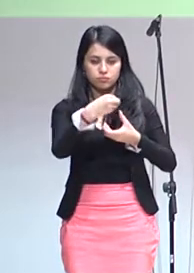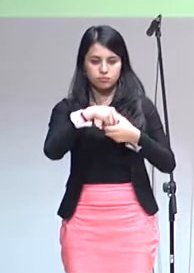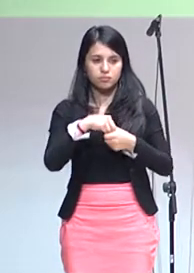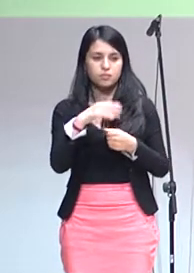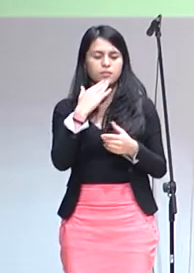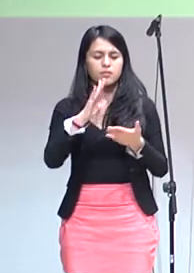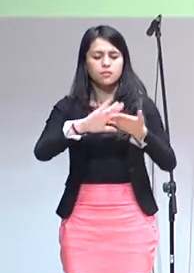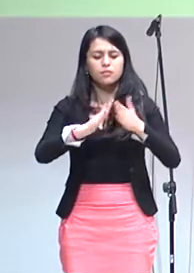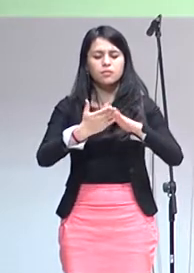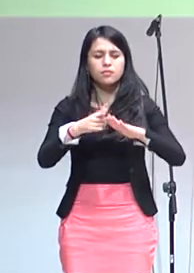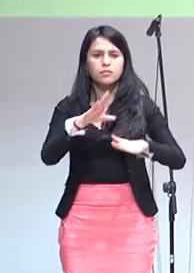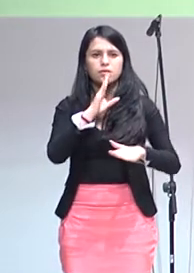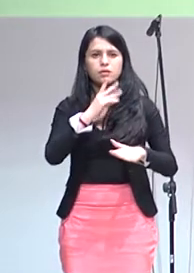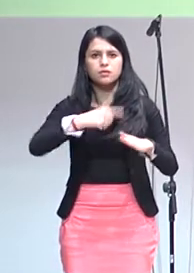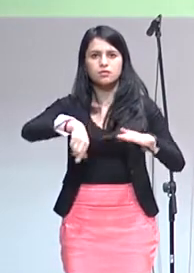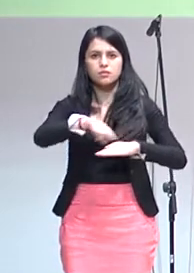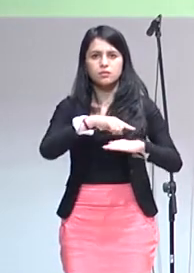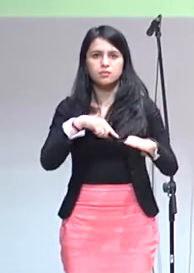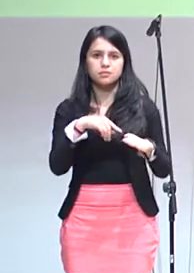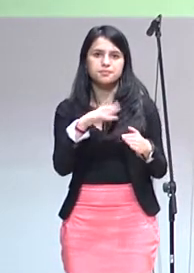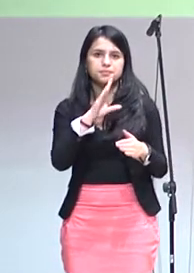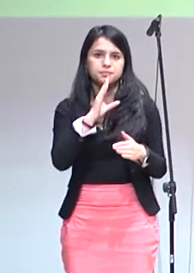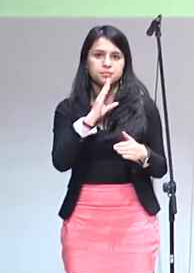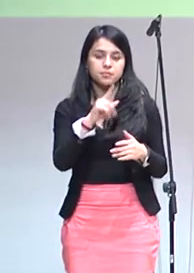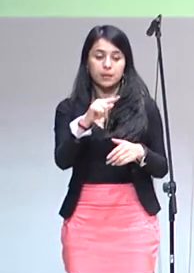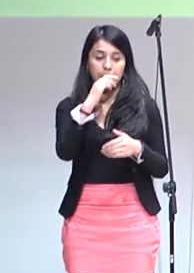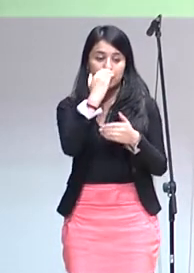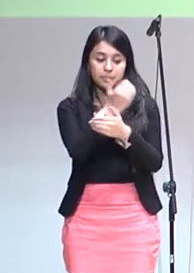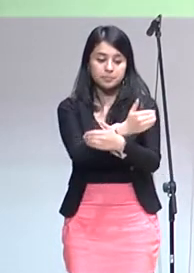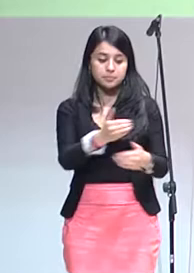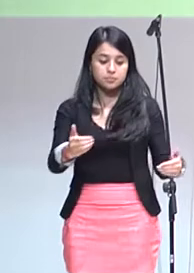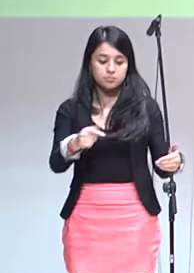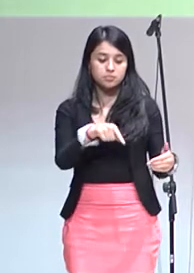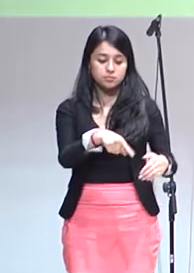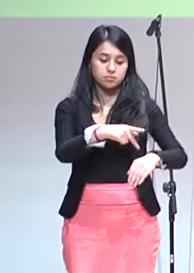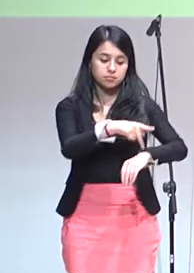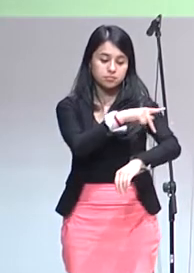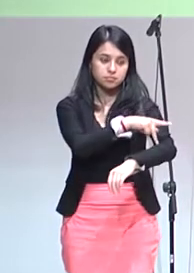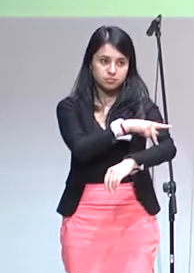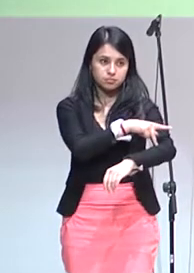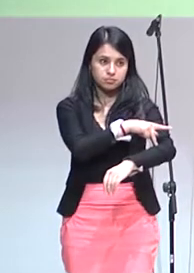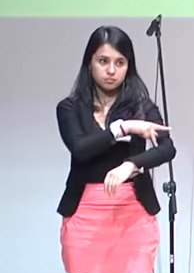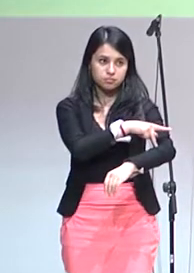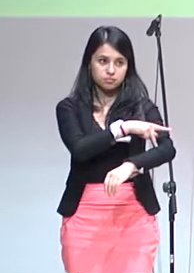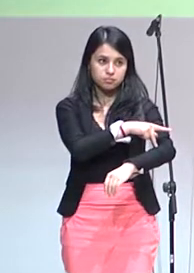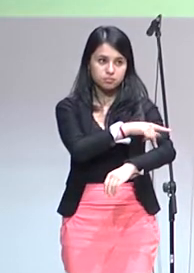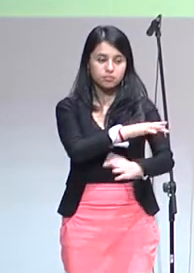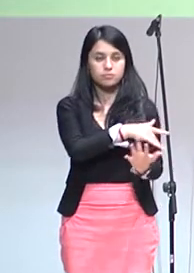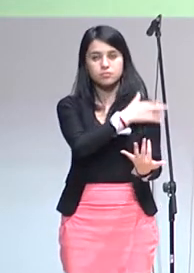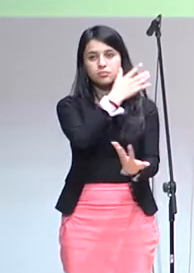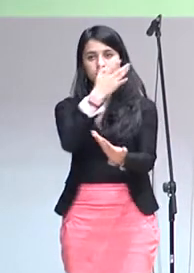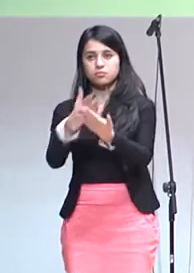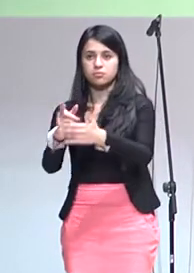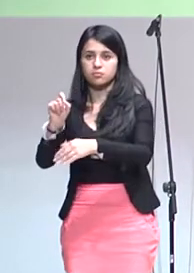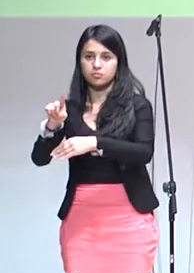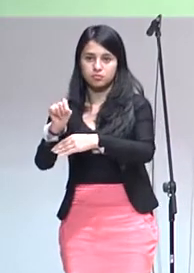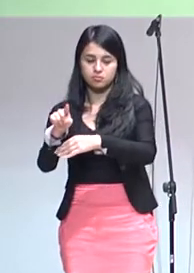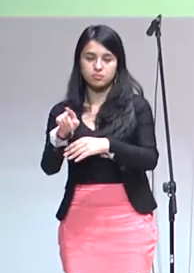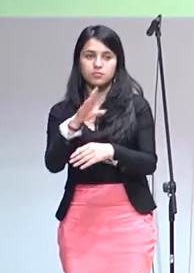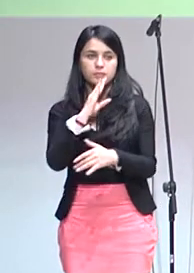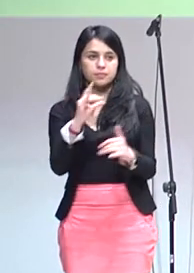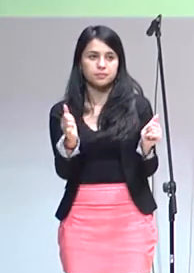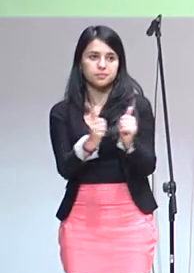hablo de toda la comunidad, era desde el niño que estaba en preescolar, que estaba en 11, sus padres